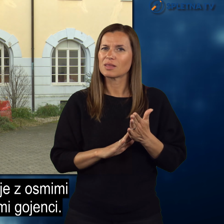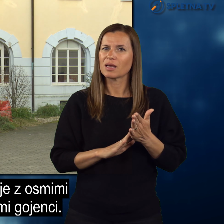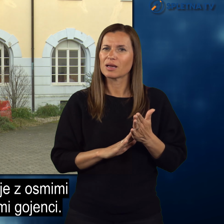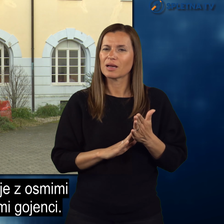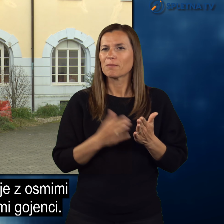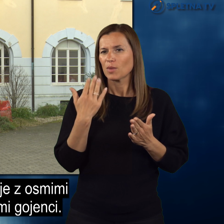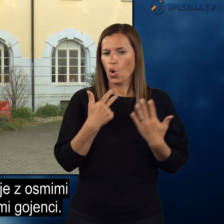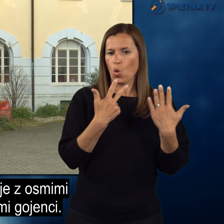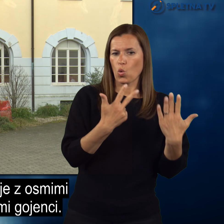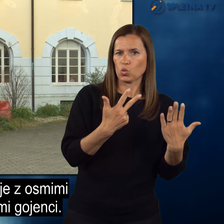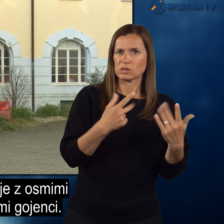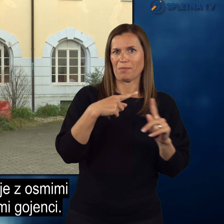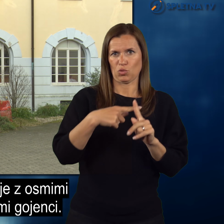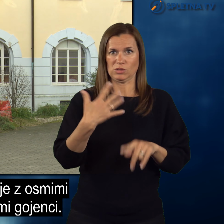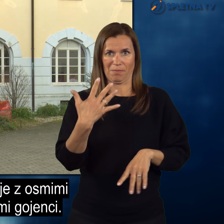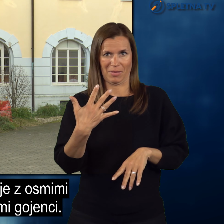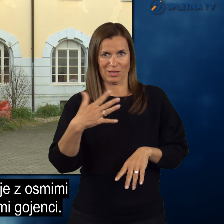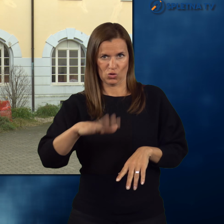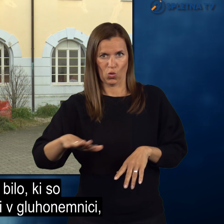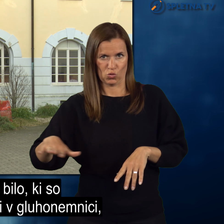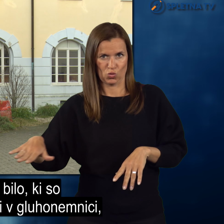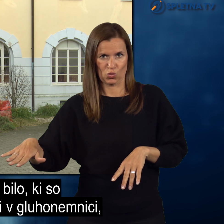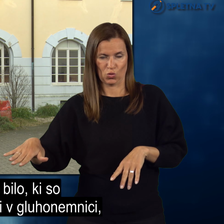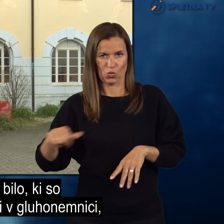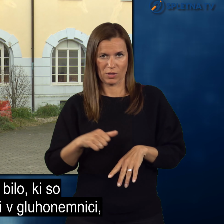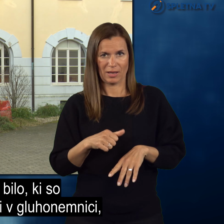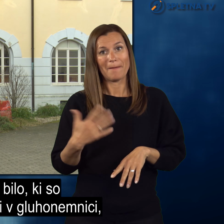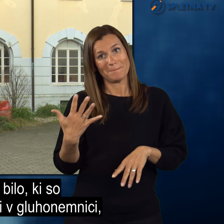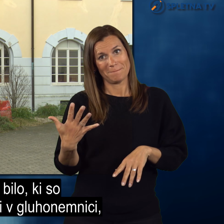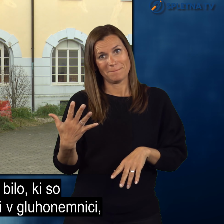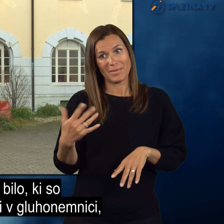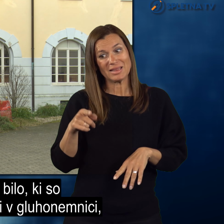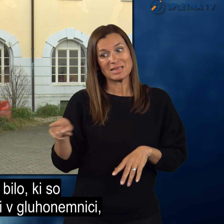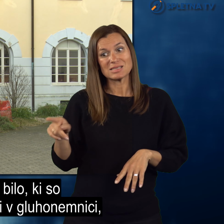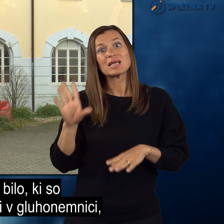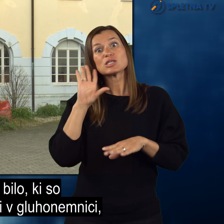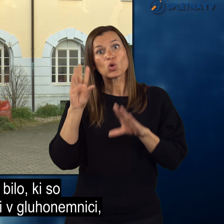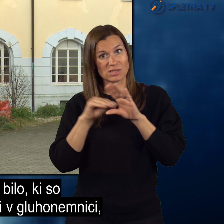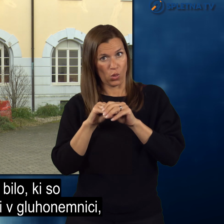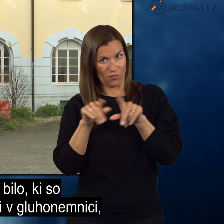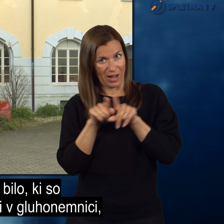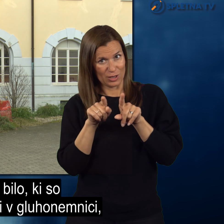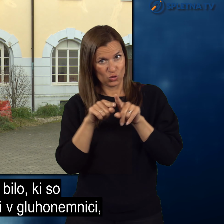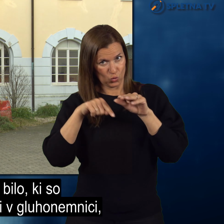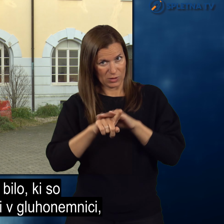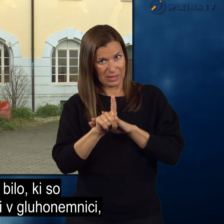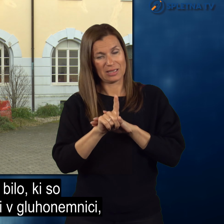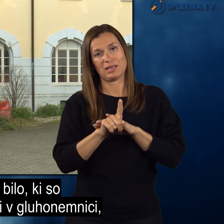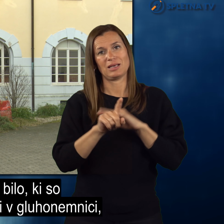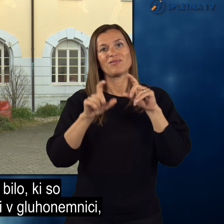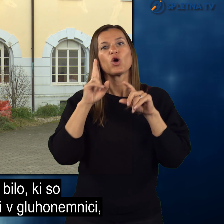8 plus 5 gojenci. 5 jih je bilo, ki so stanovali pa jedli